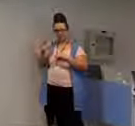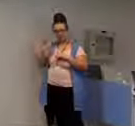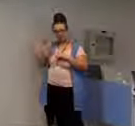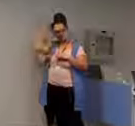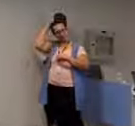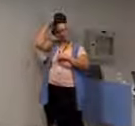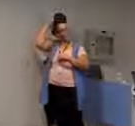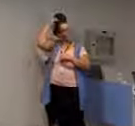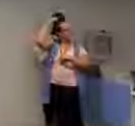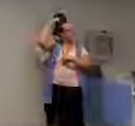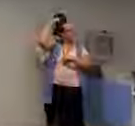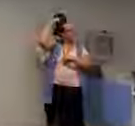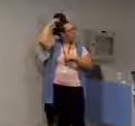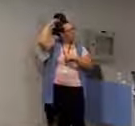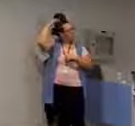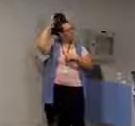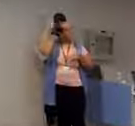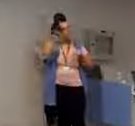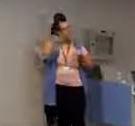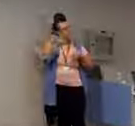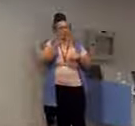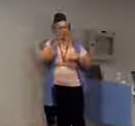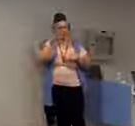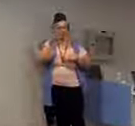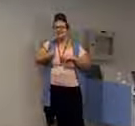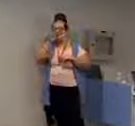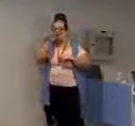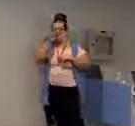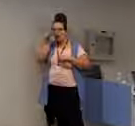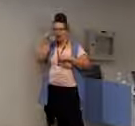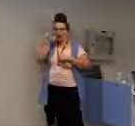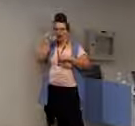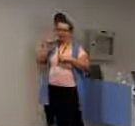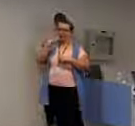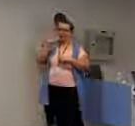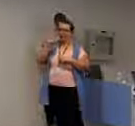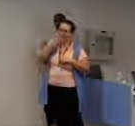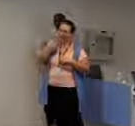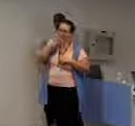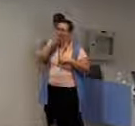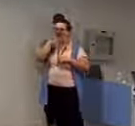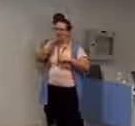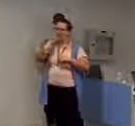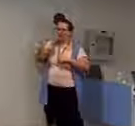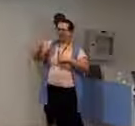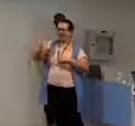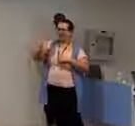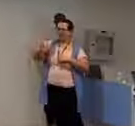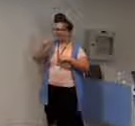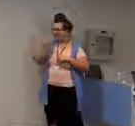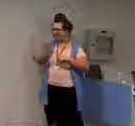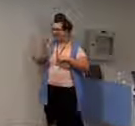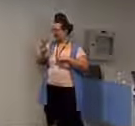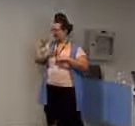me mostrar, mas isso facilita para a gente ver o processo acontecendo, né? Estampado, tá bom?